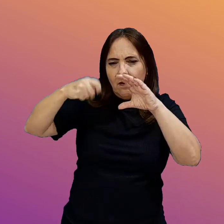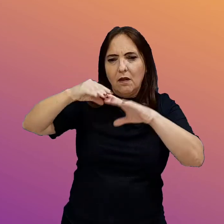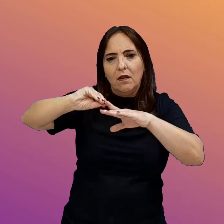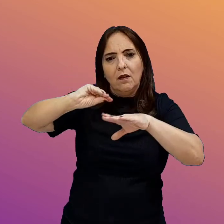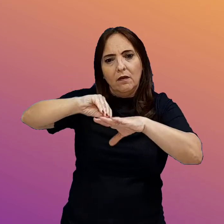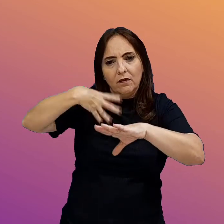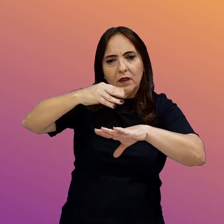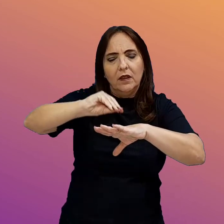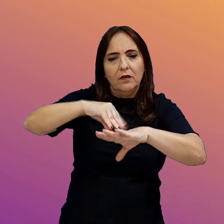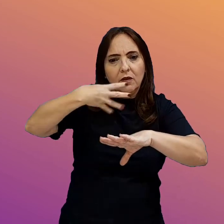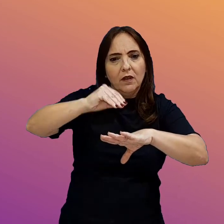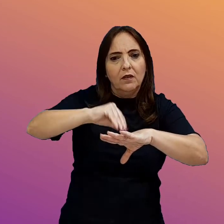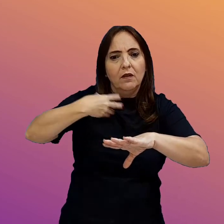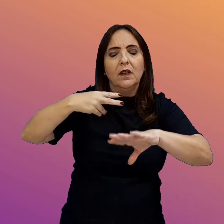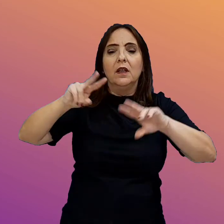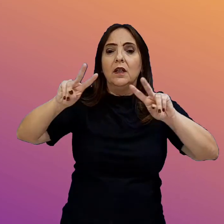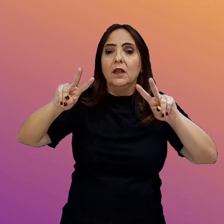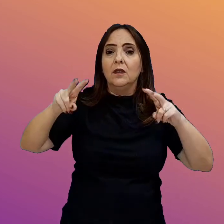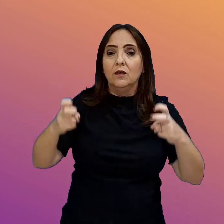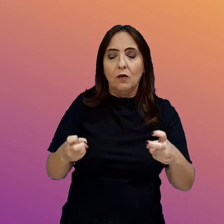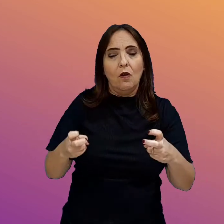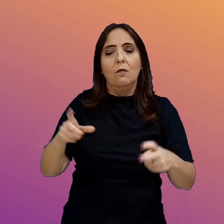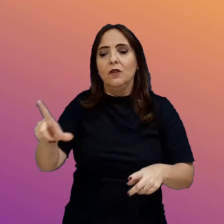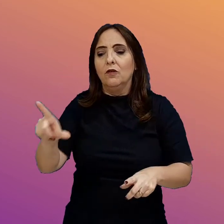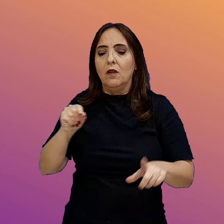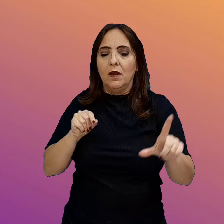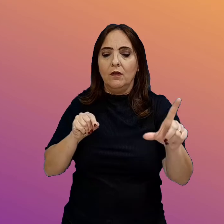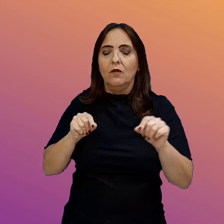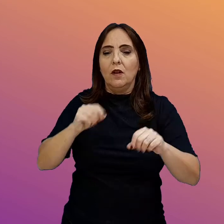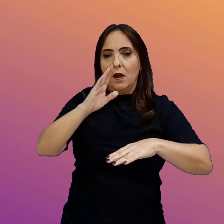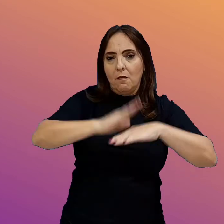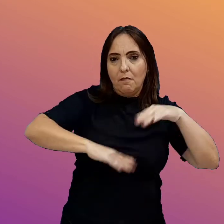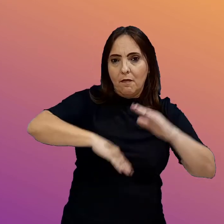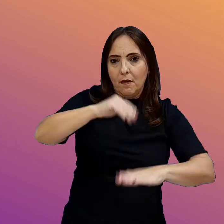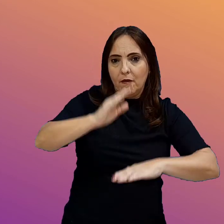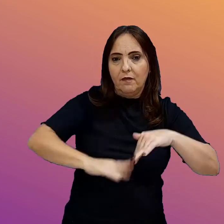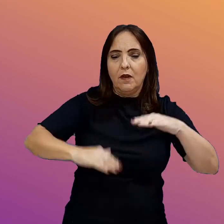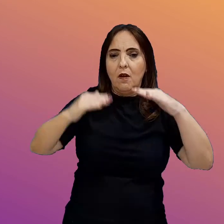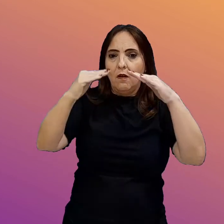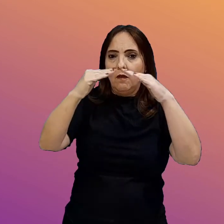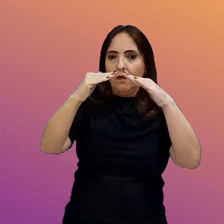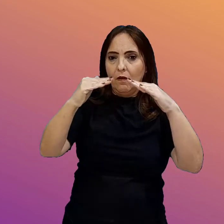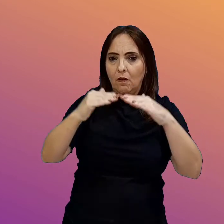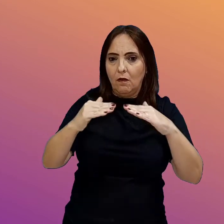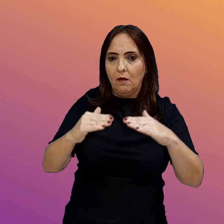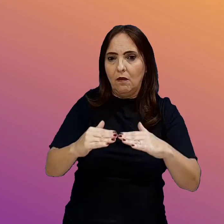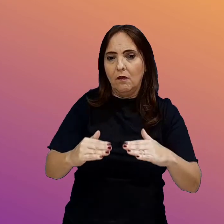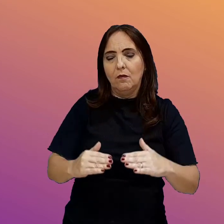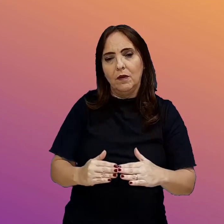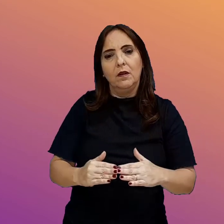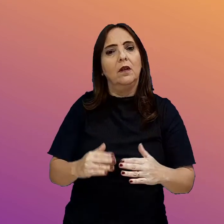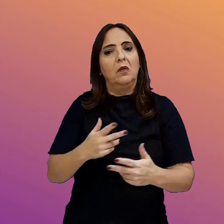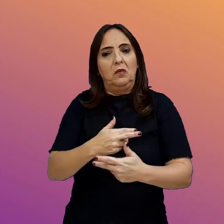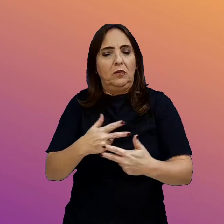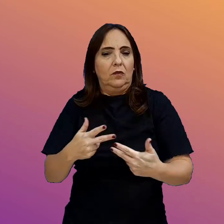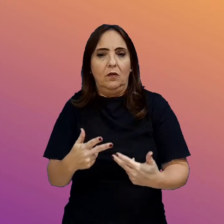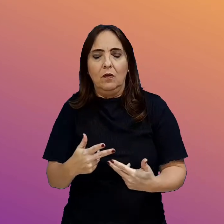ensinando sobre como escolher uma profissão alinhada com as suas inclinações